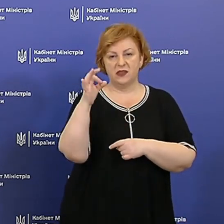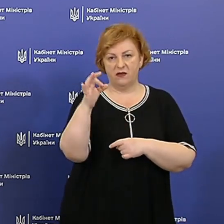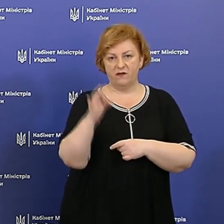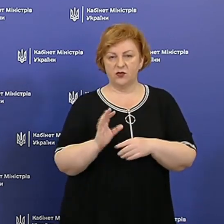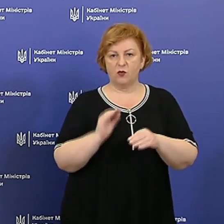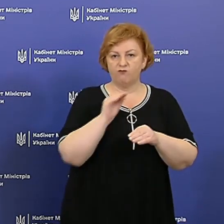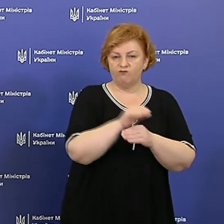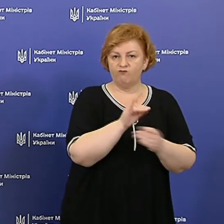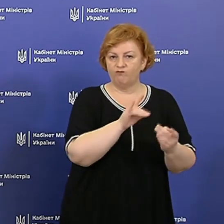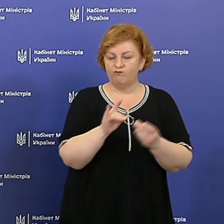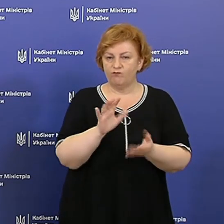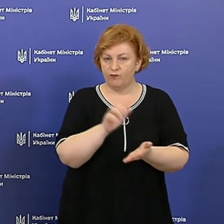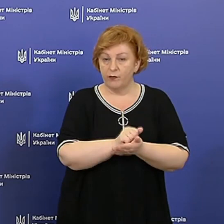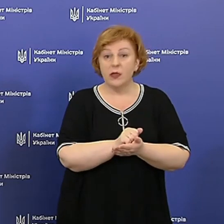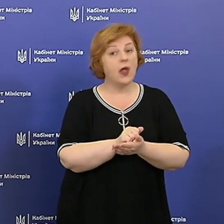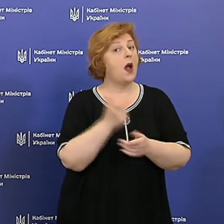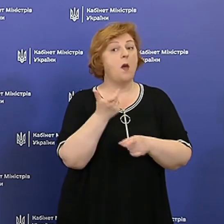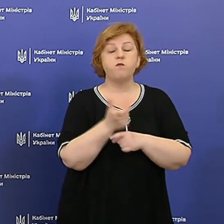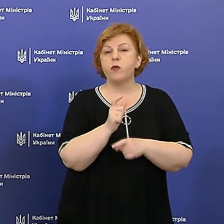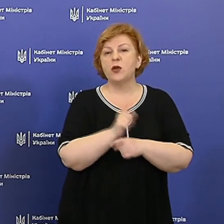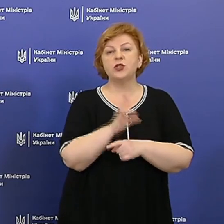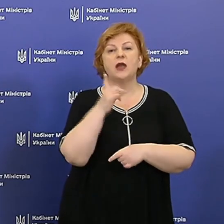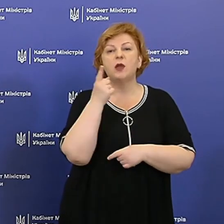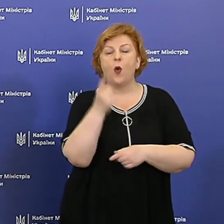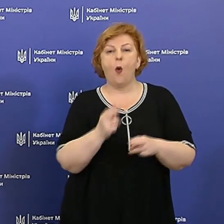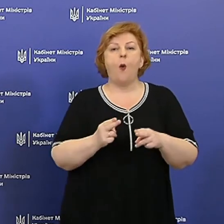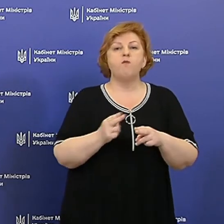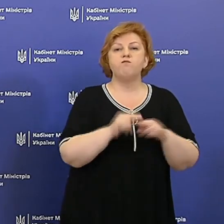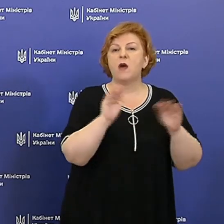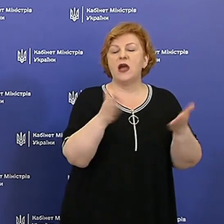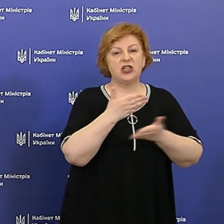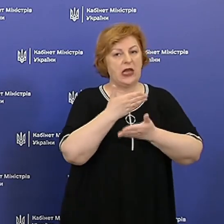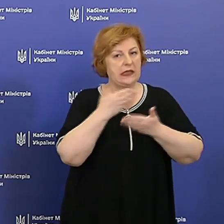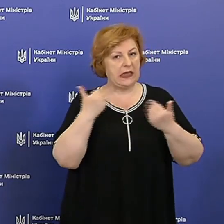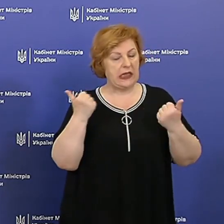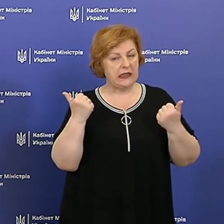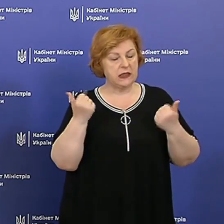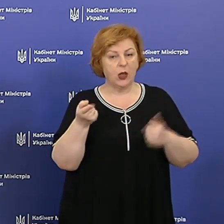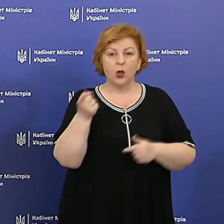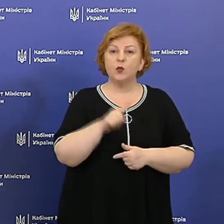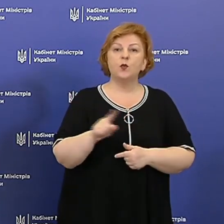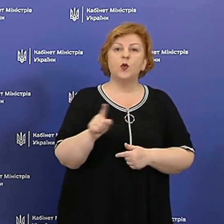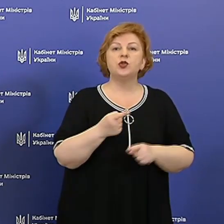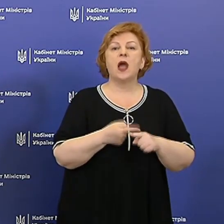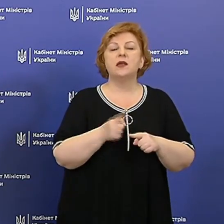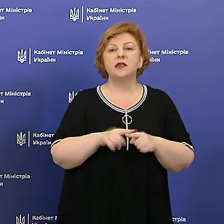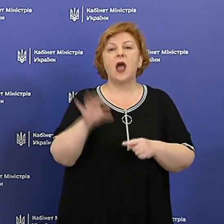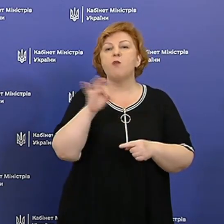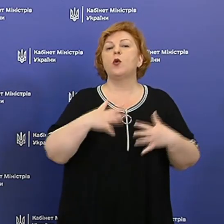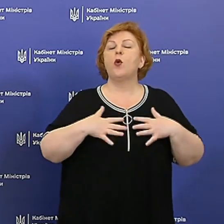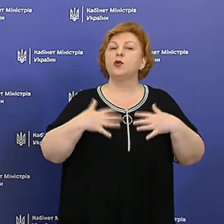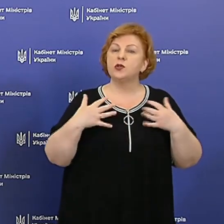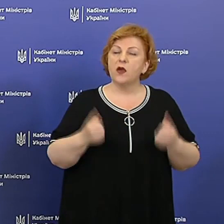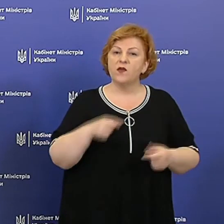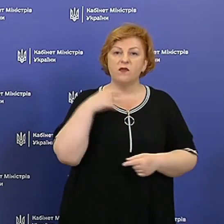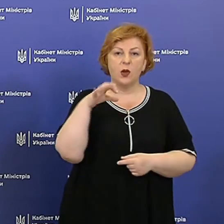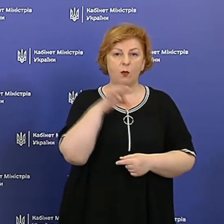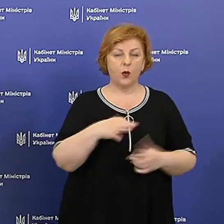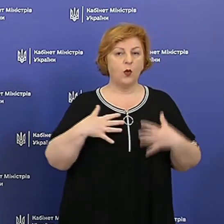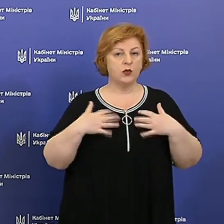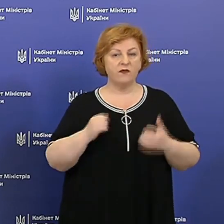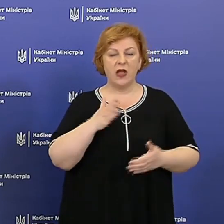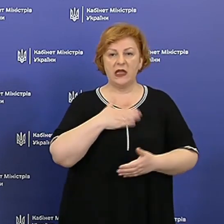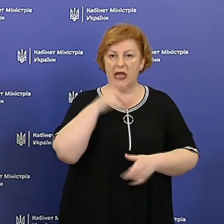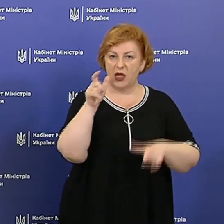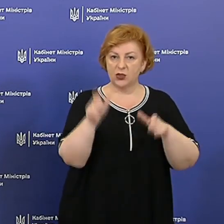Більше жодного обмеження не існує, тому що це про здоров'я, ми кажемо про здоров'я наших